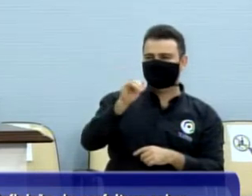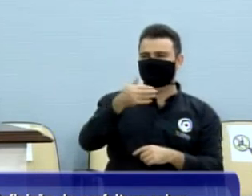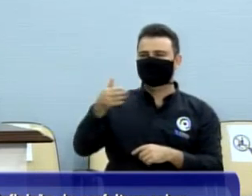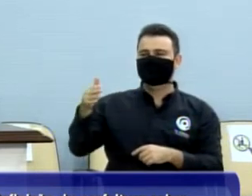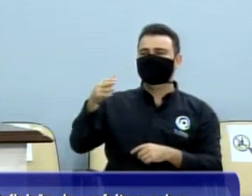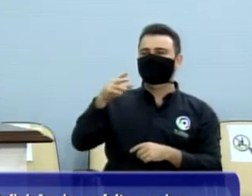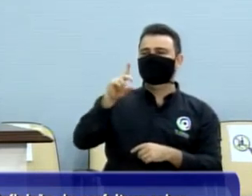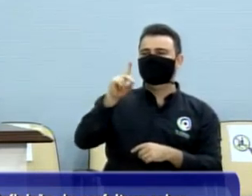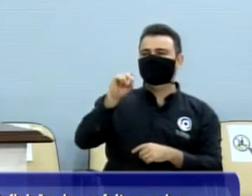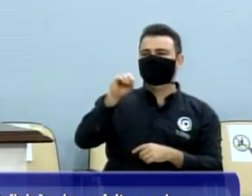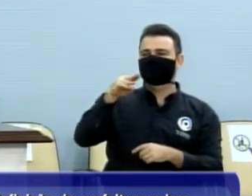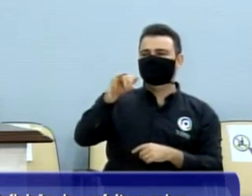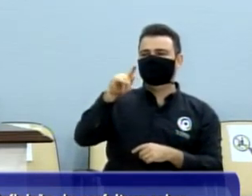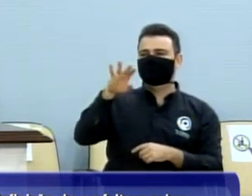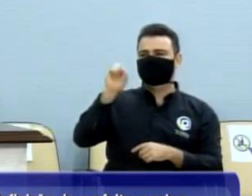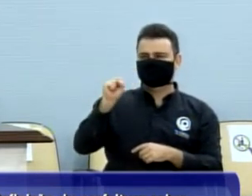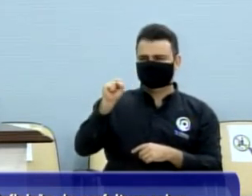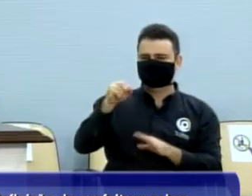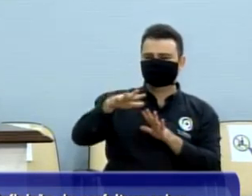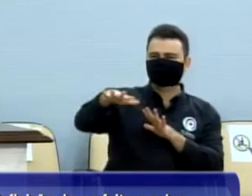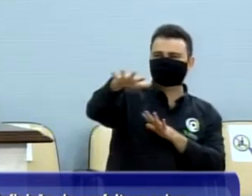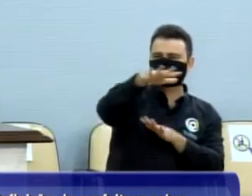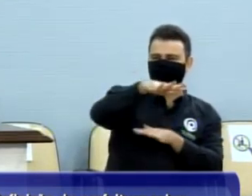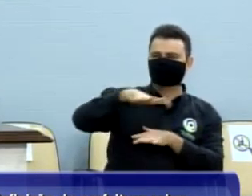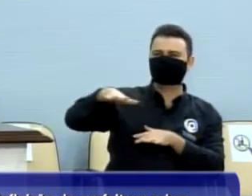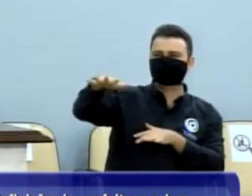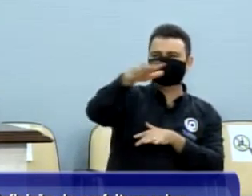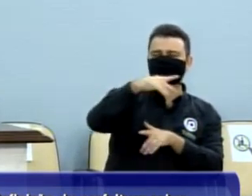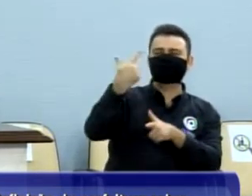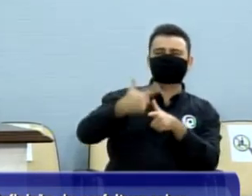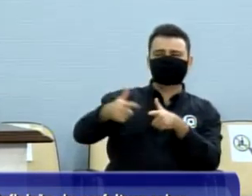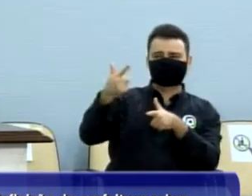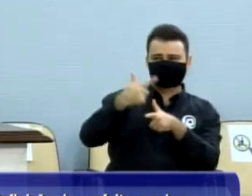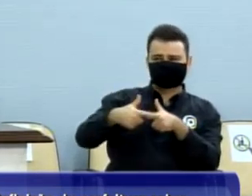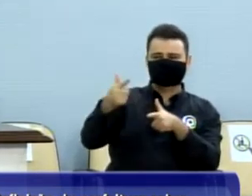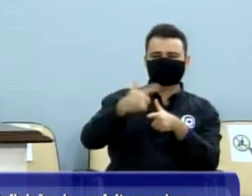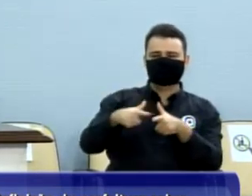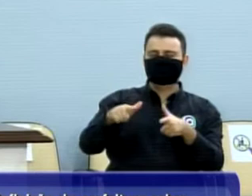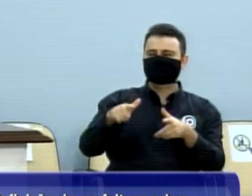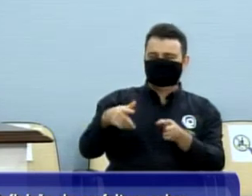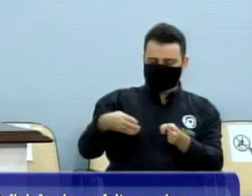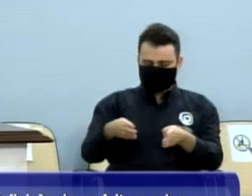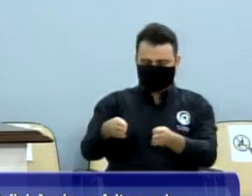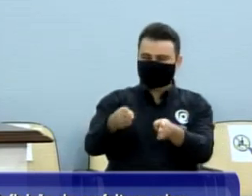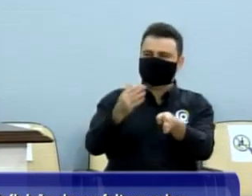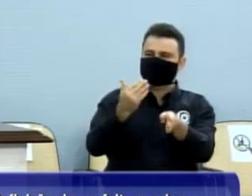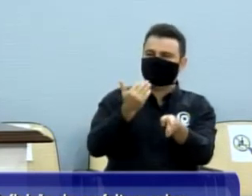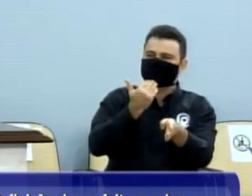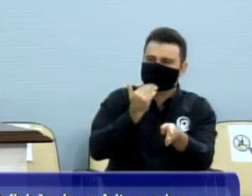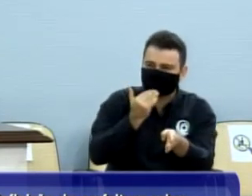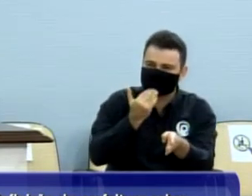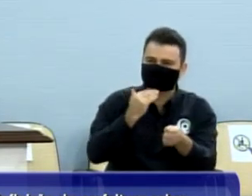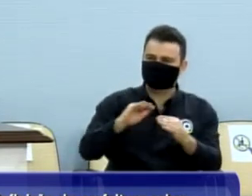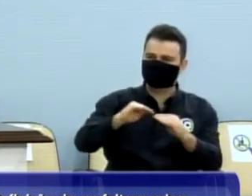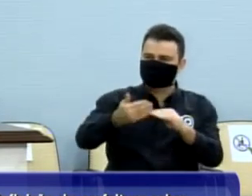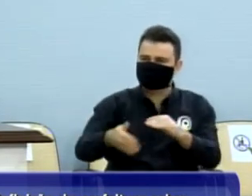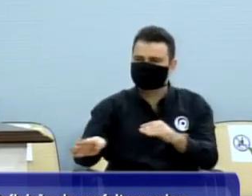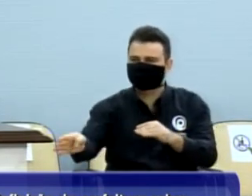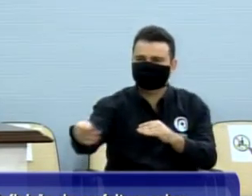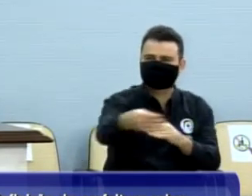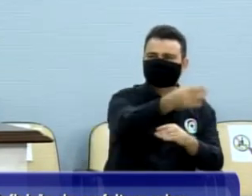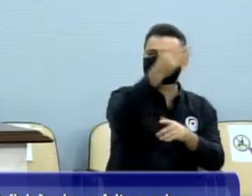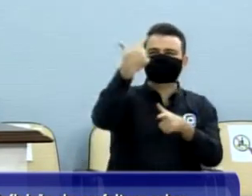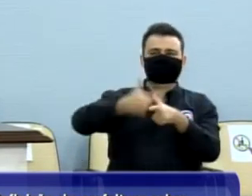sobre aquela parte lá, que está com problema de desvio e tudo mais. Acho que todos os vereadores já receberam suas